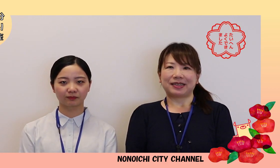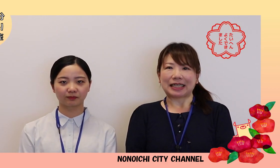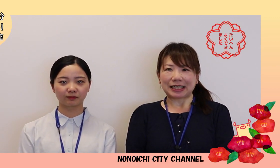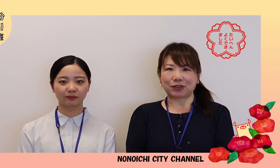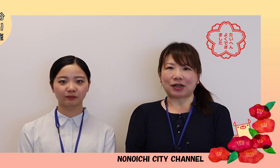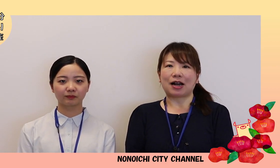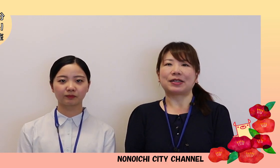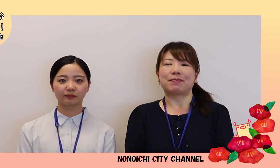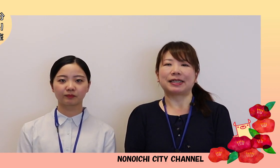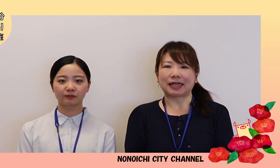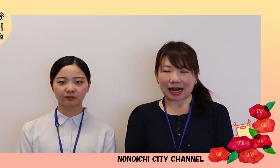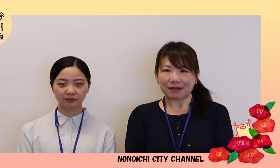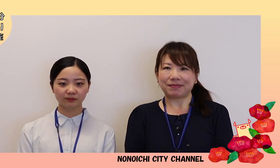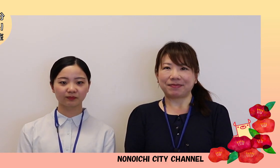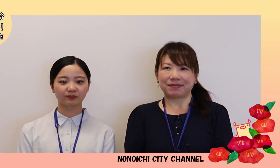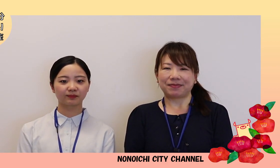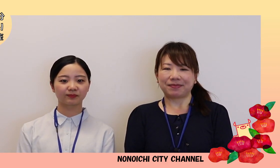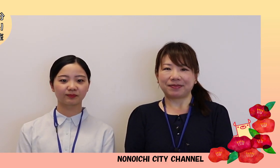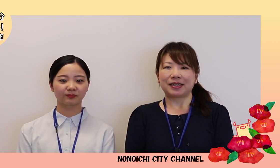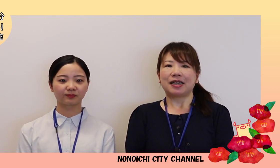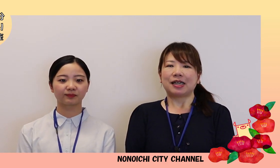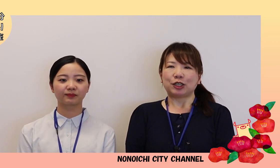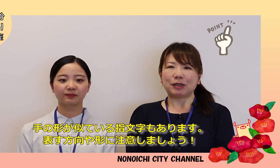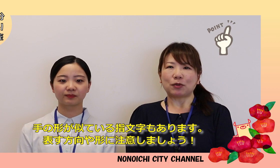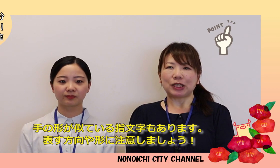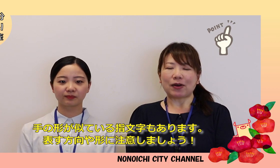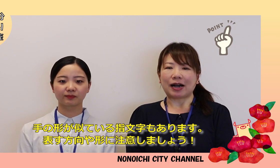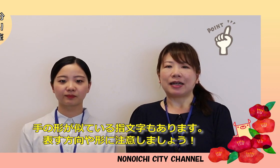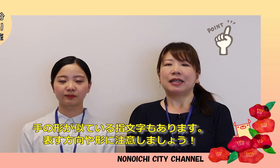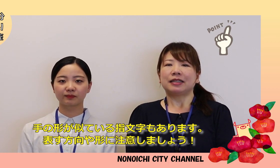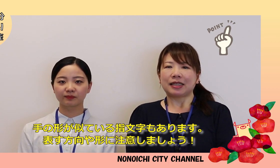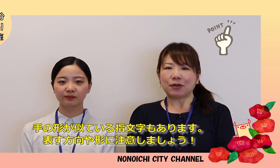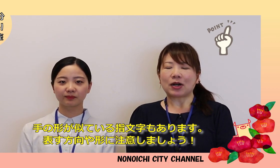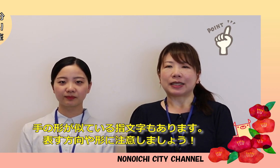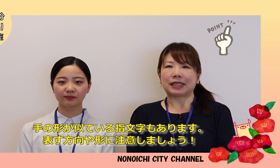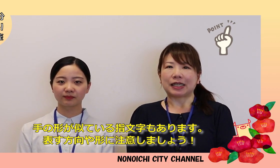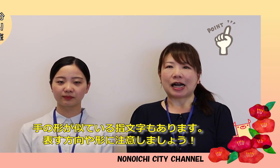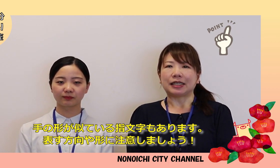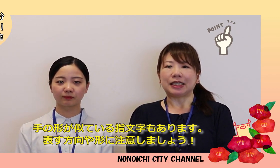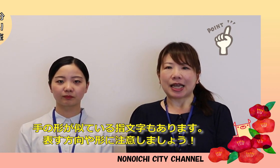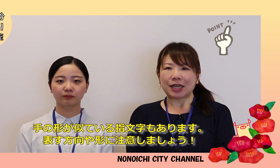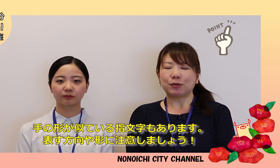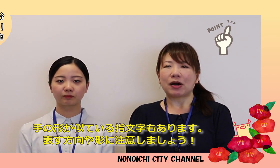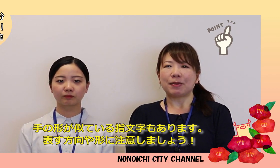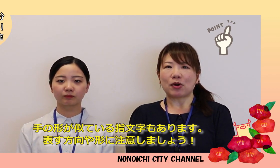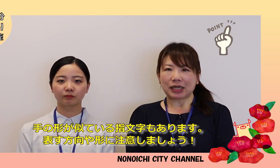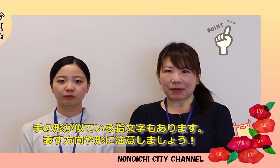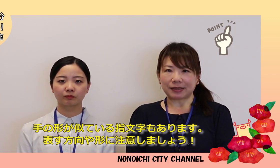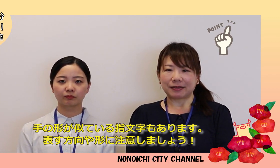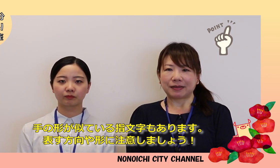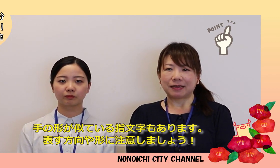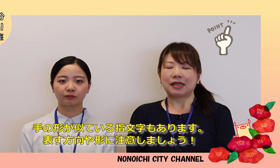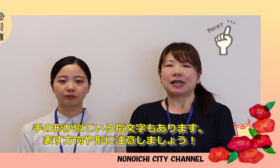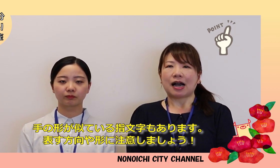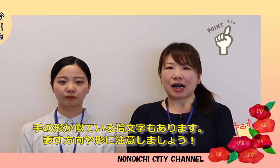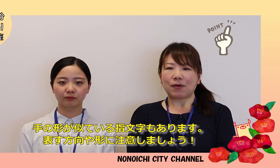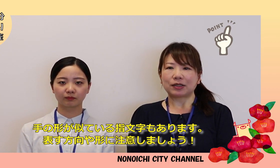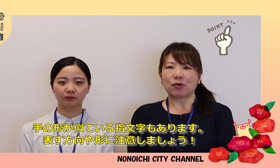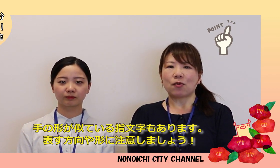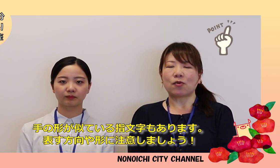正しく表せましたか？指文字は手の形が似ている場合もあります。表す方向